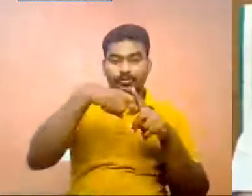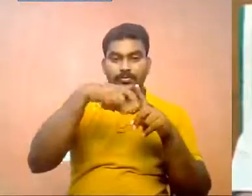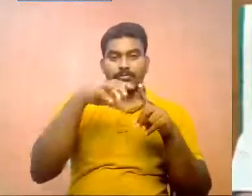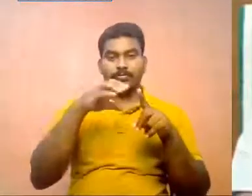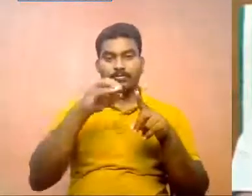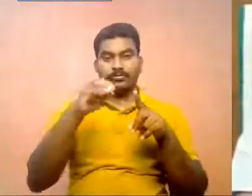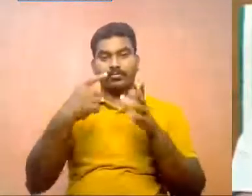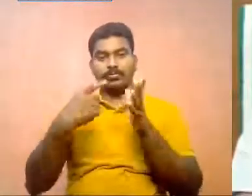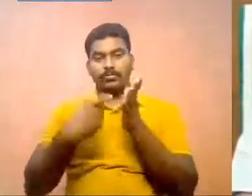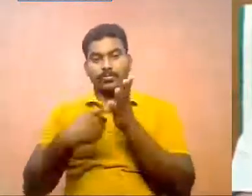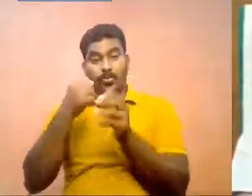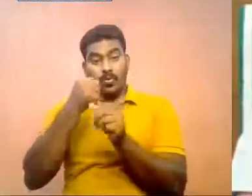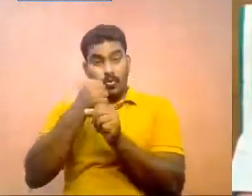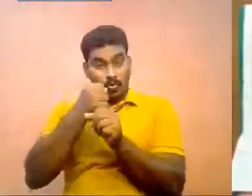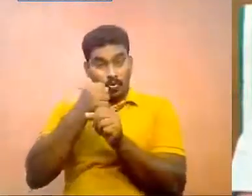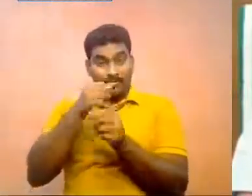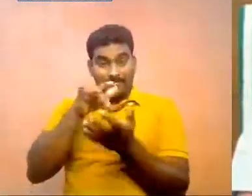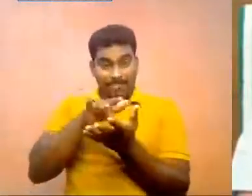അവിടെ